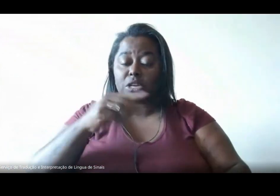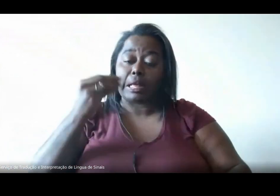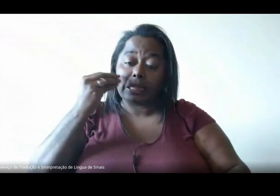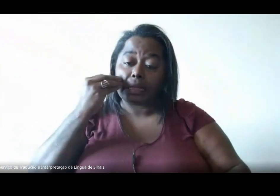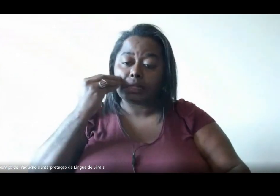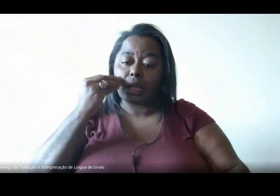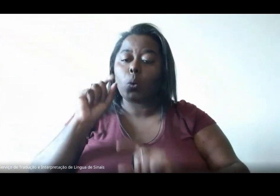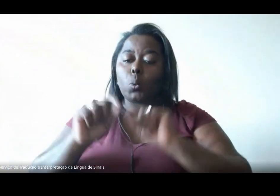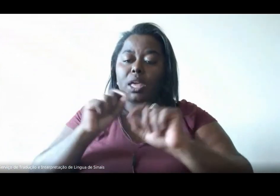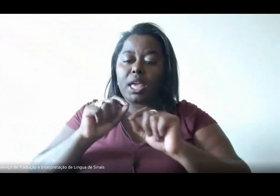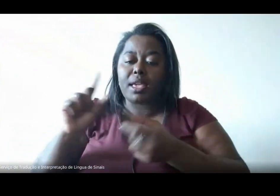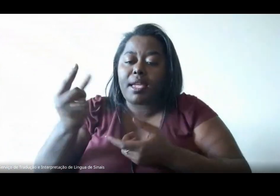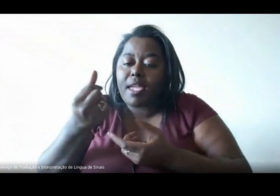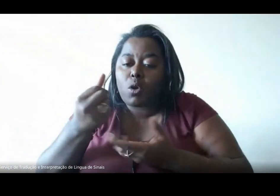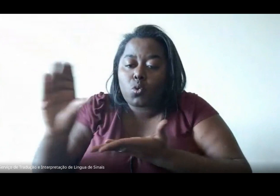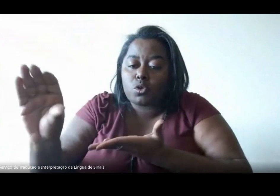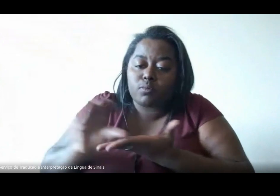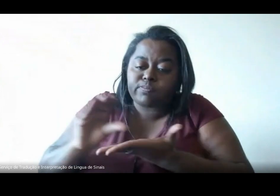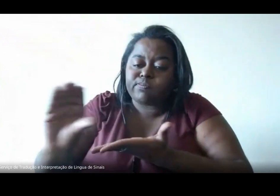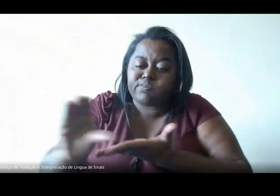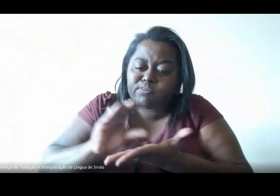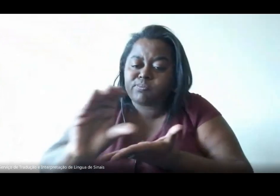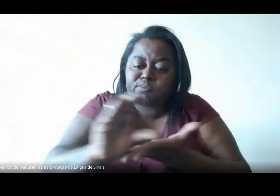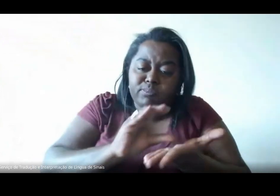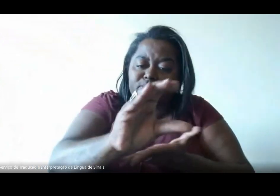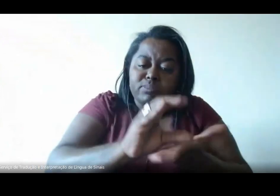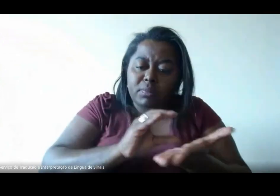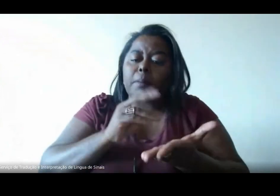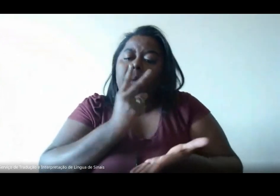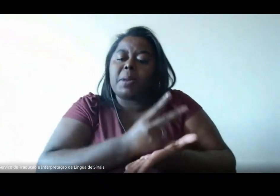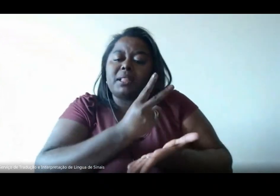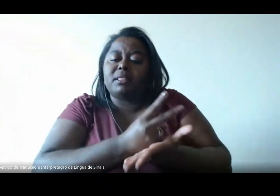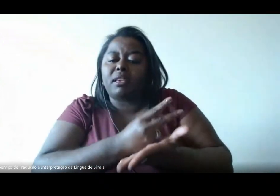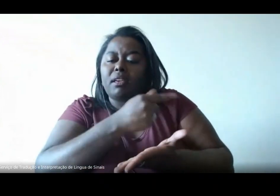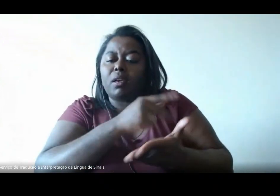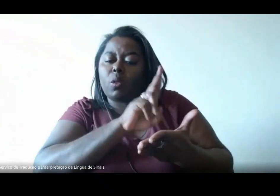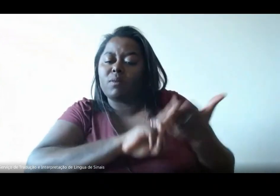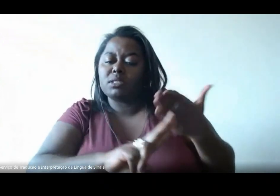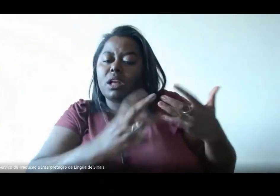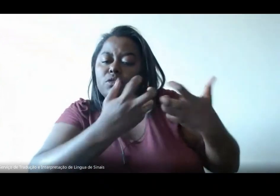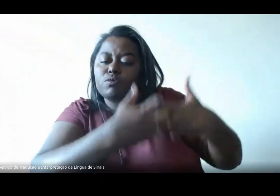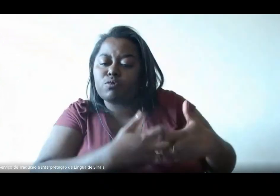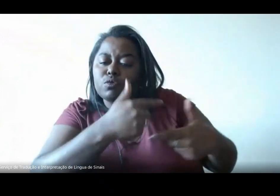recursos como forma de manter a universidade partindo dessa lógica neoliberal.